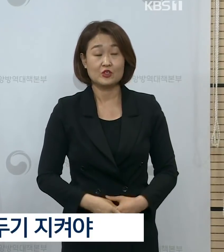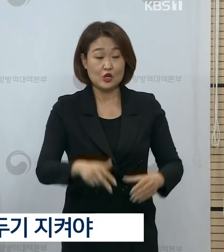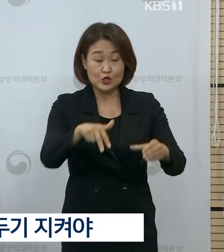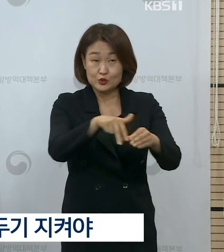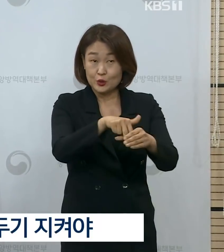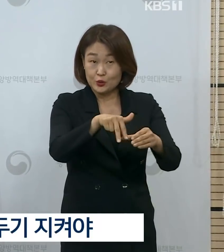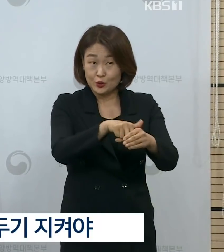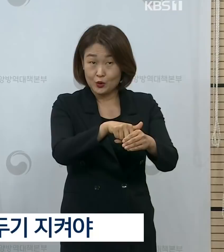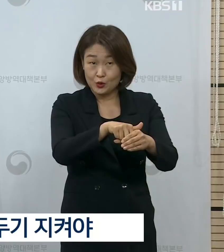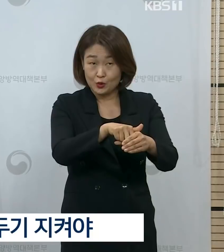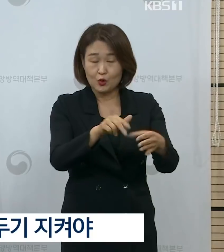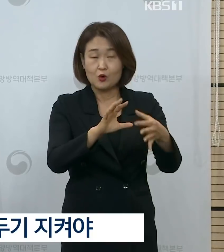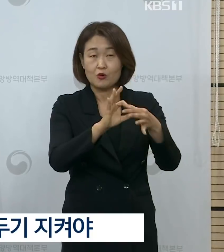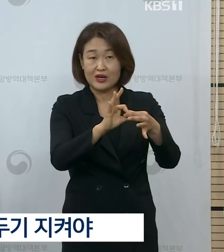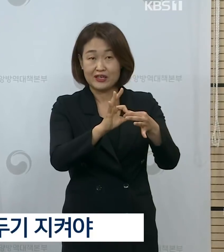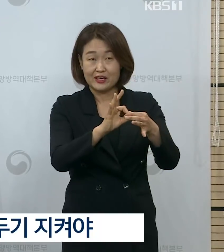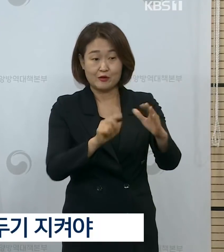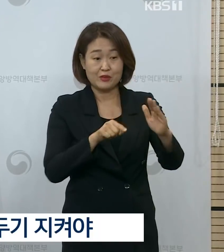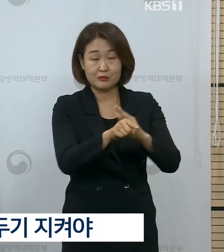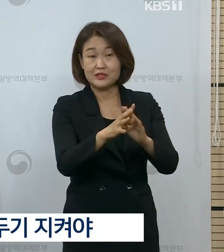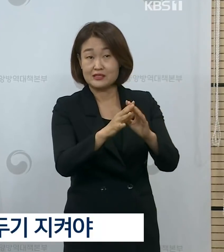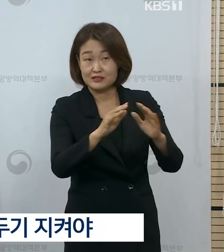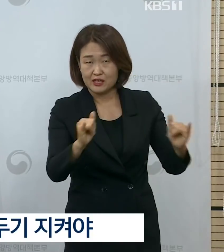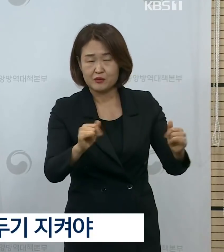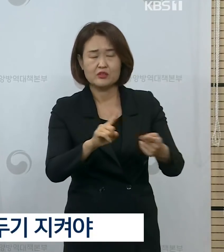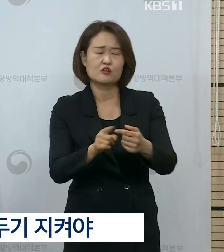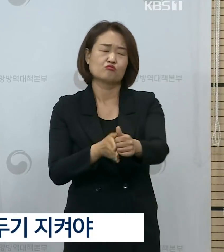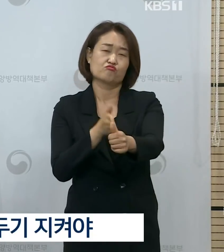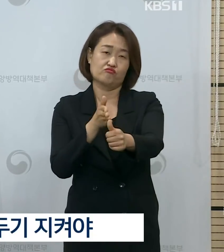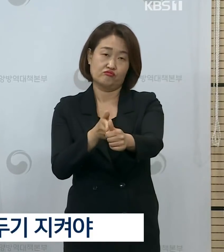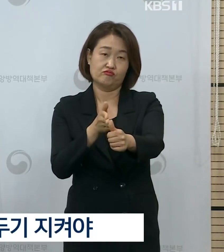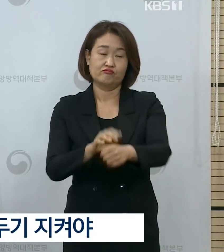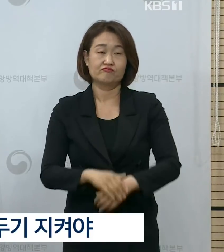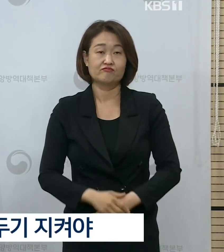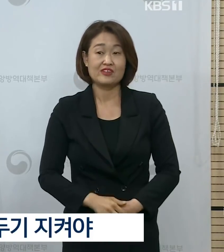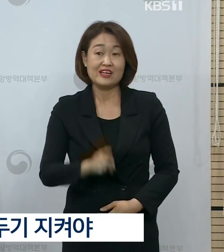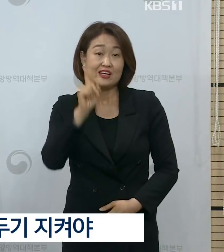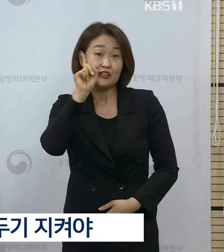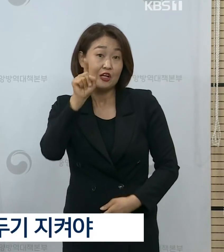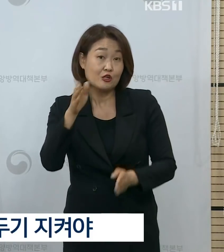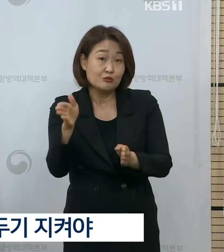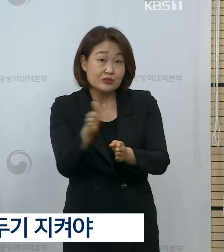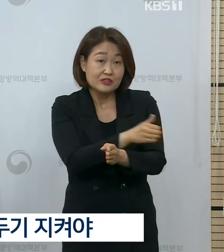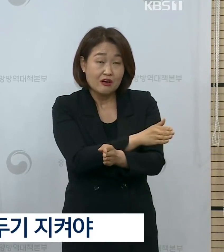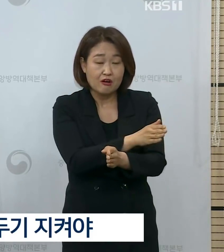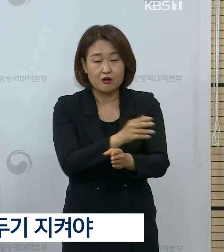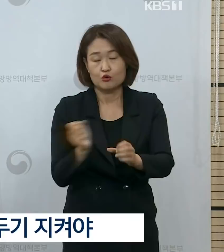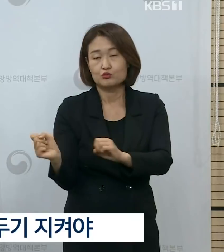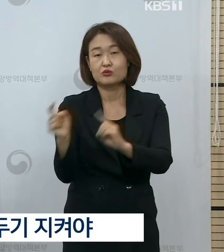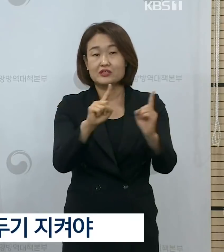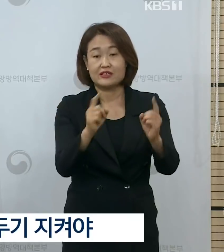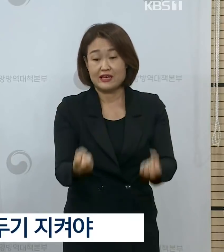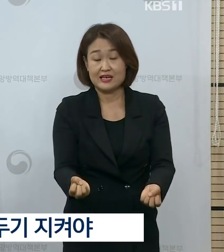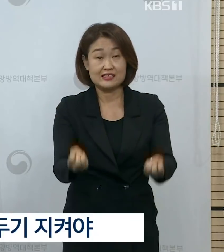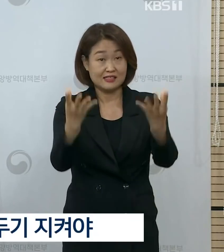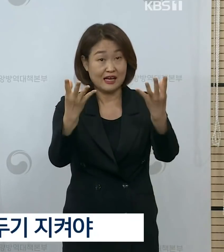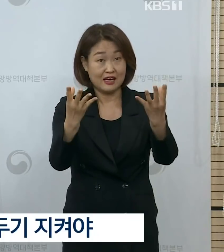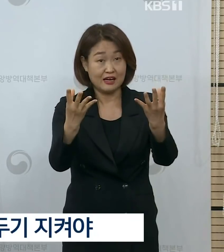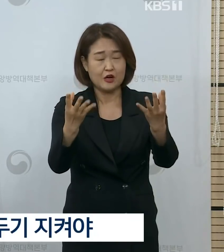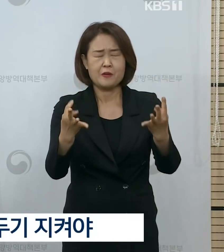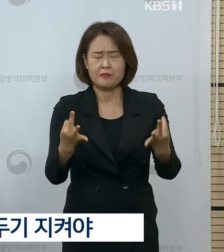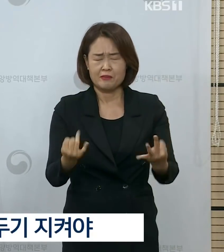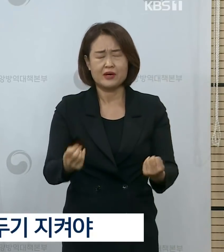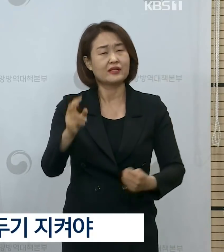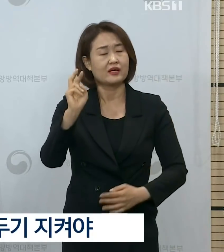이용과 관련하여서도 당부를 드리겠습니다. 내일부터 부활절에 해당하는 종교 행사가 많을